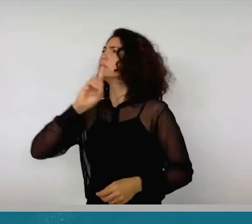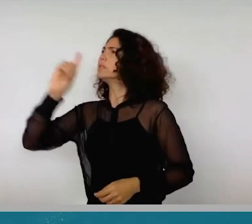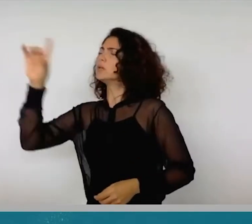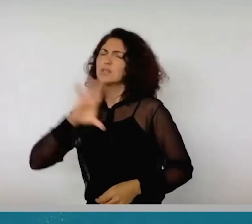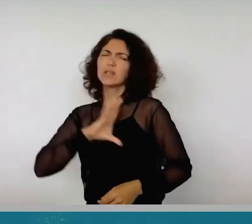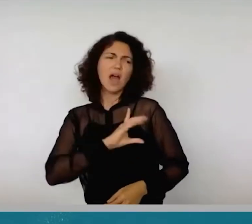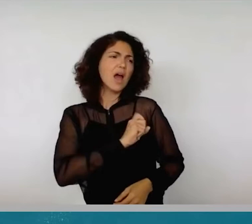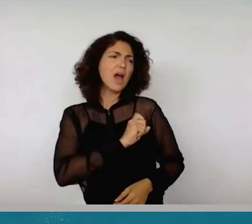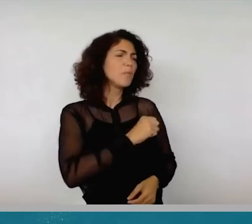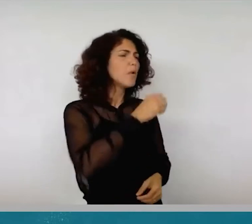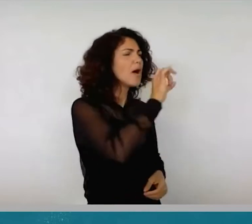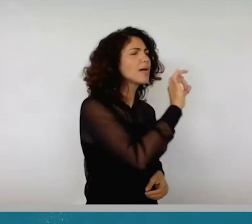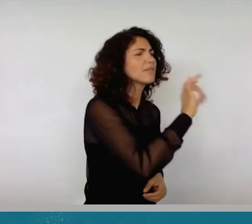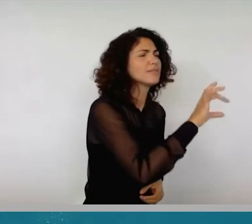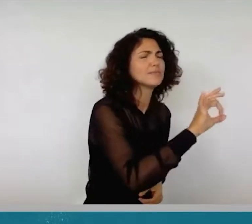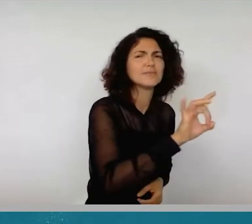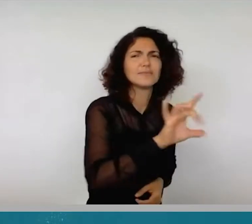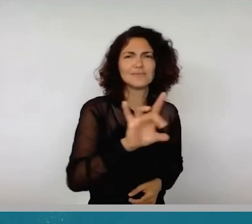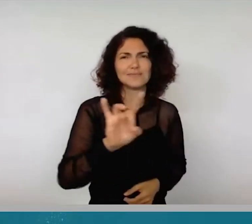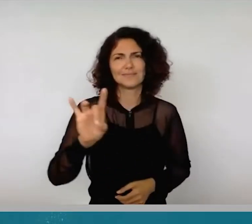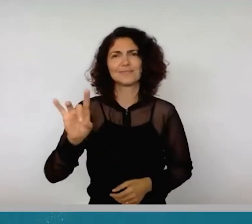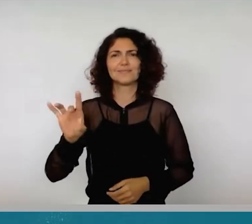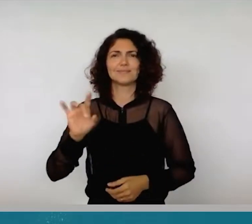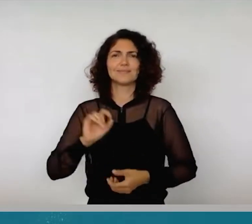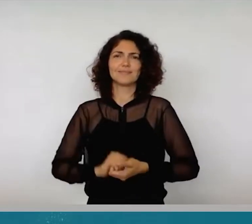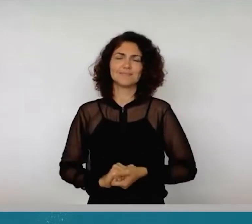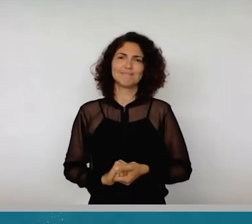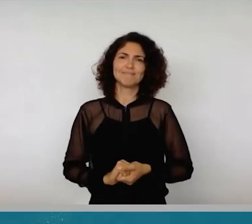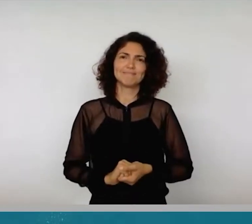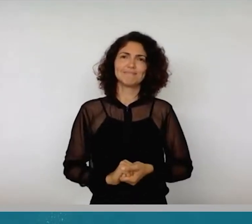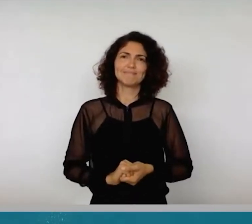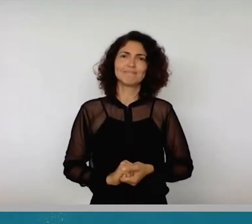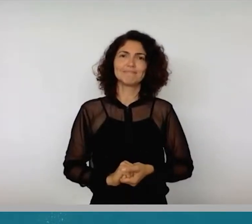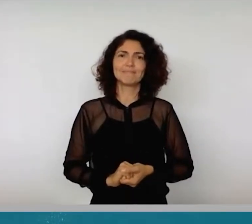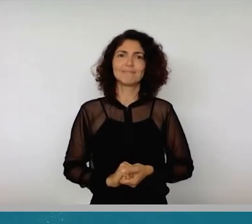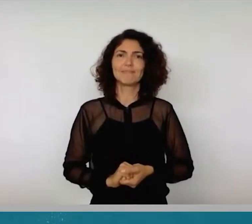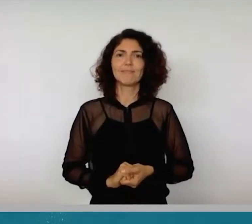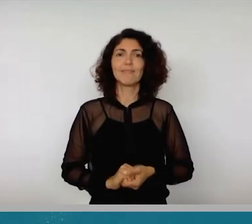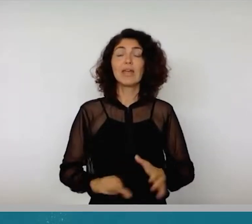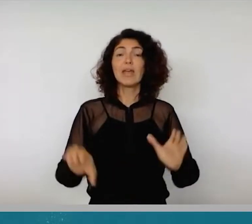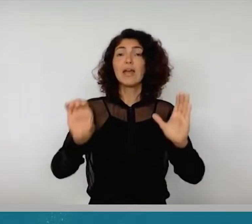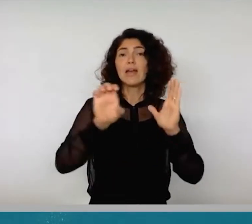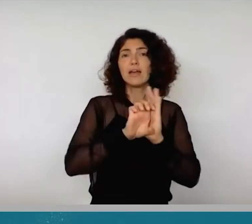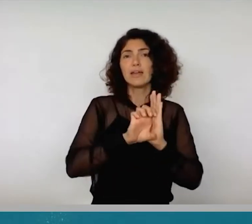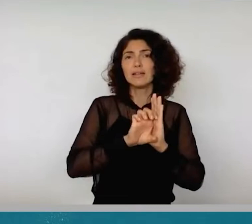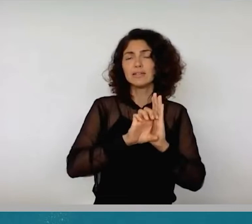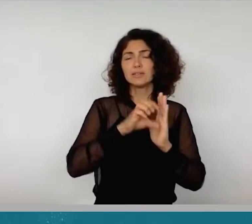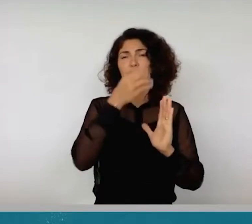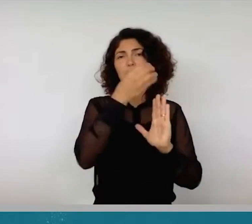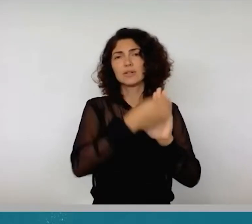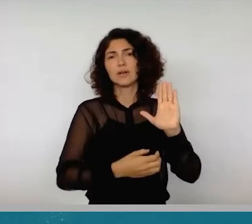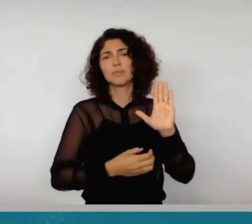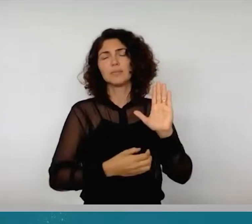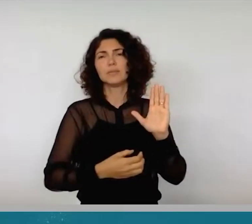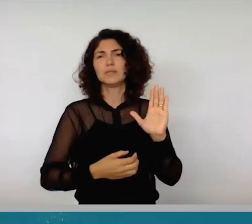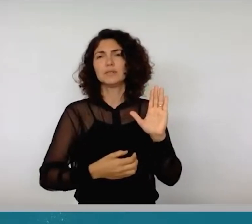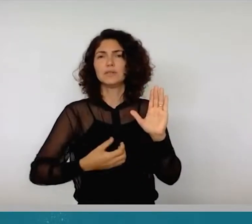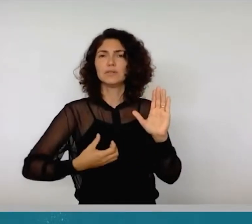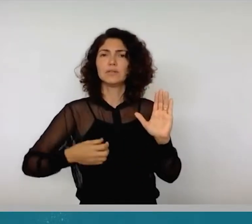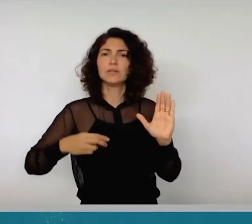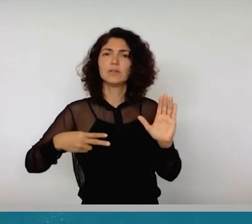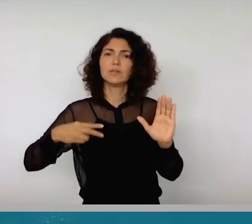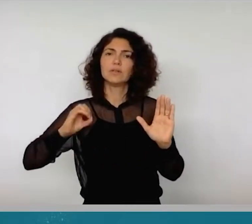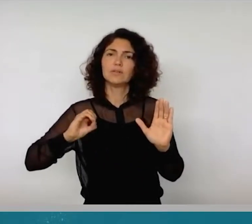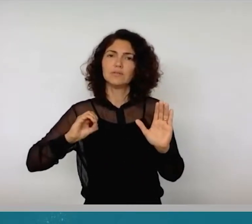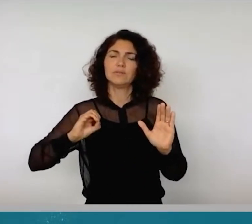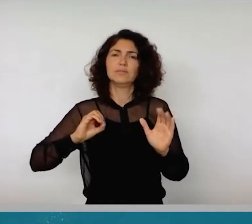Êxodo capítulo 20, quando foi dada a lei, Êxodo 20, abra sua Bíblia, por favor, né,